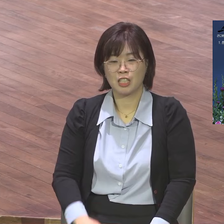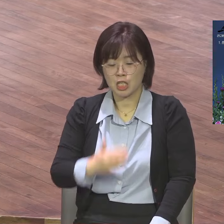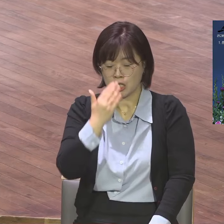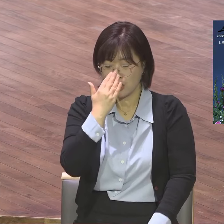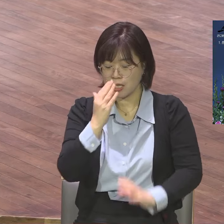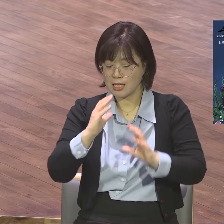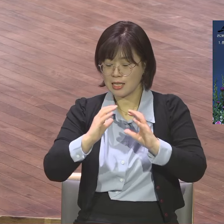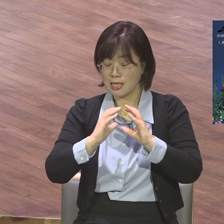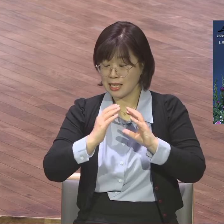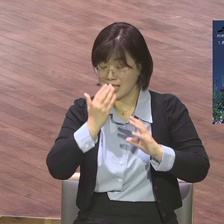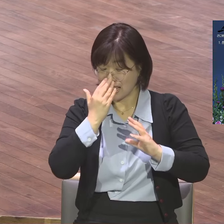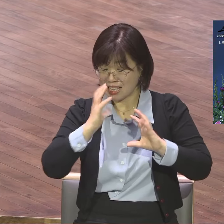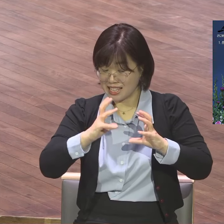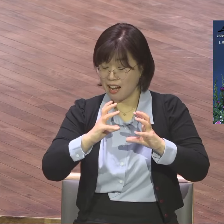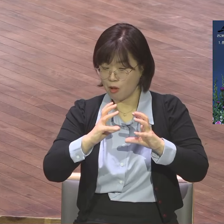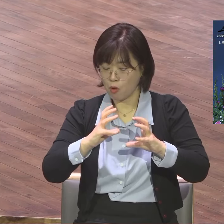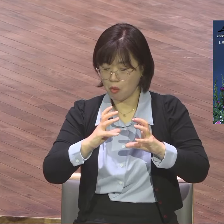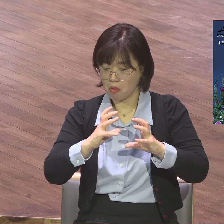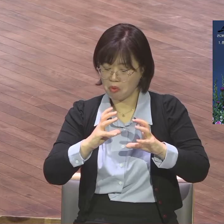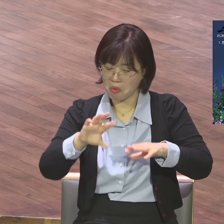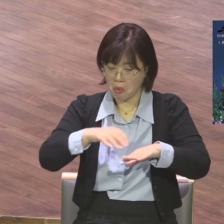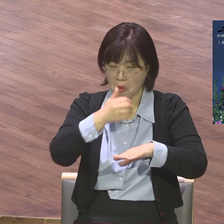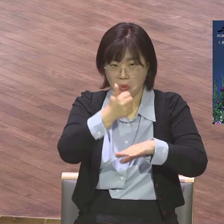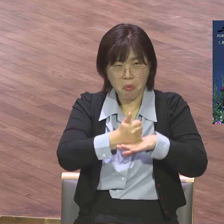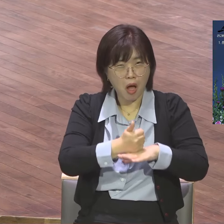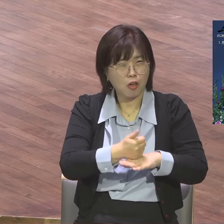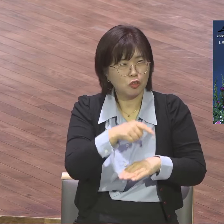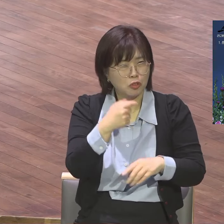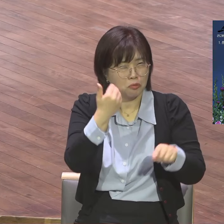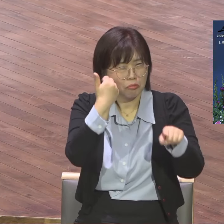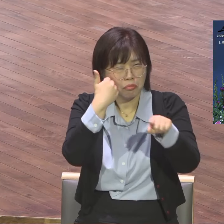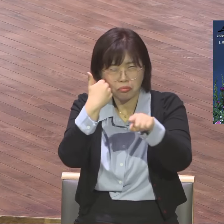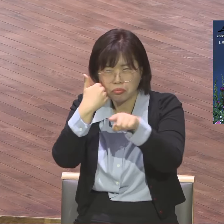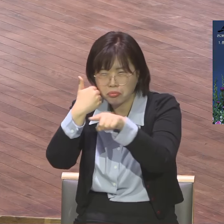그런데 참 행복했다가 아니고